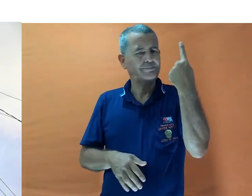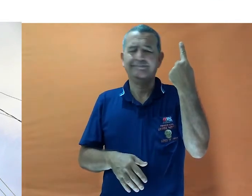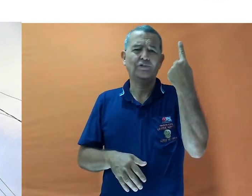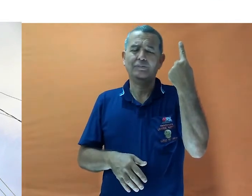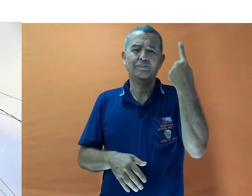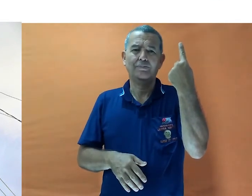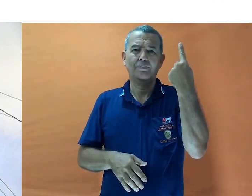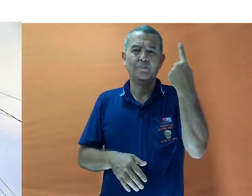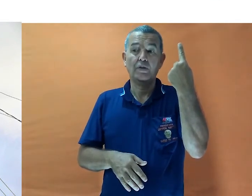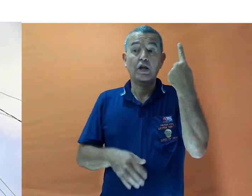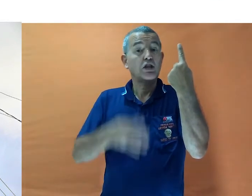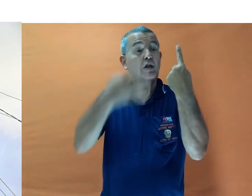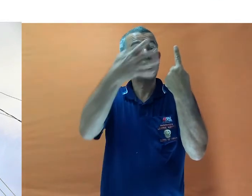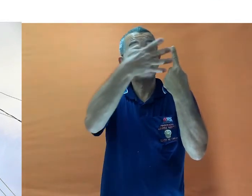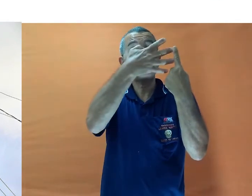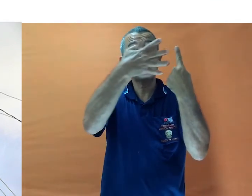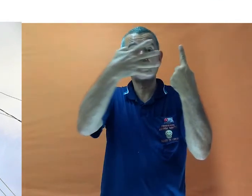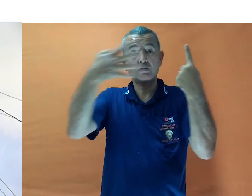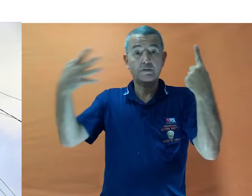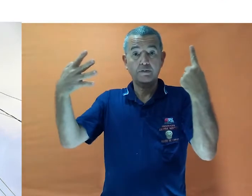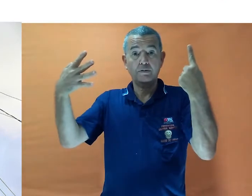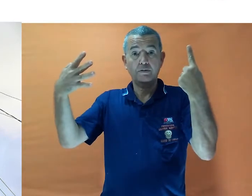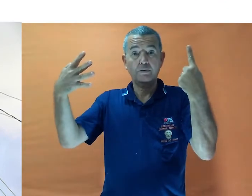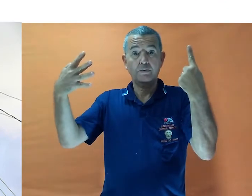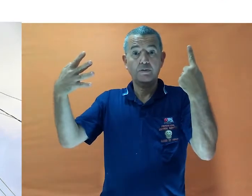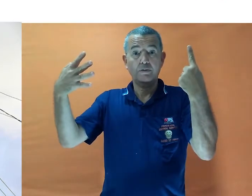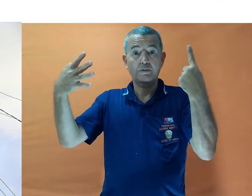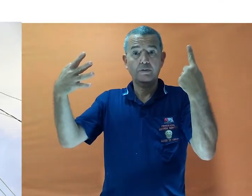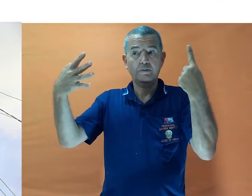Sol. Tem os fios.